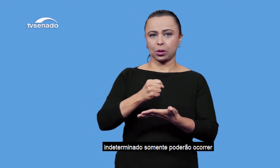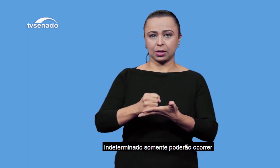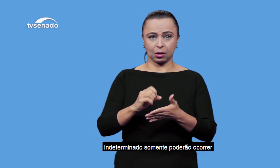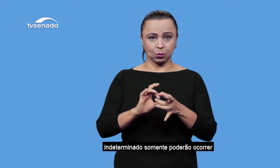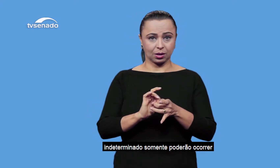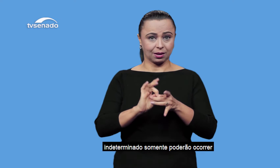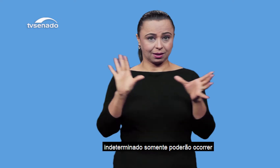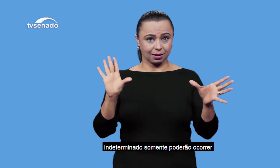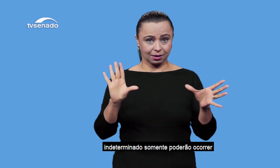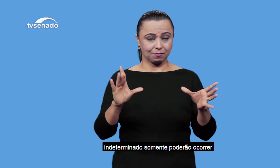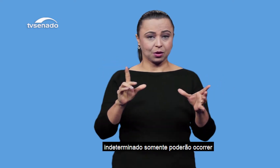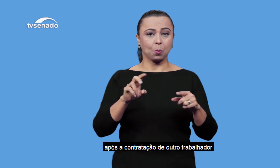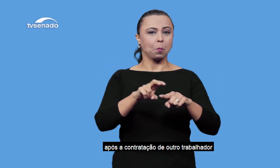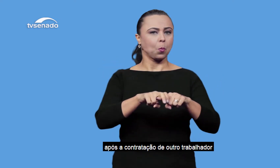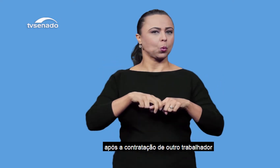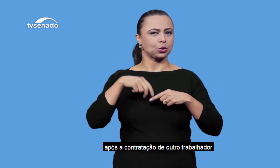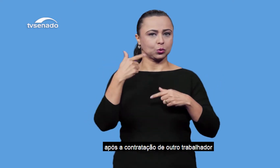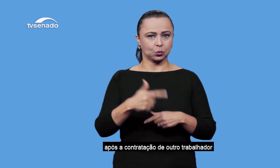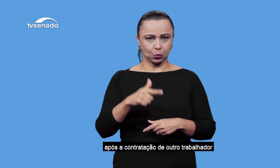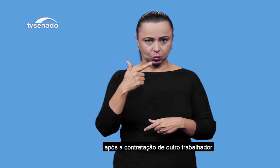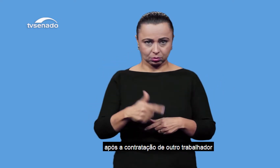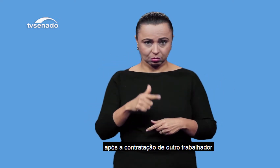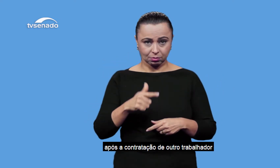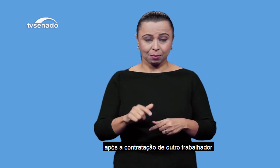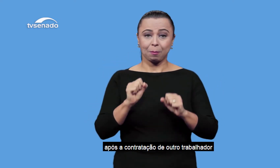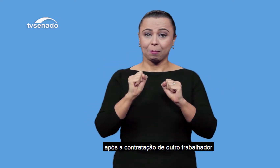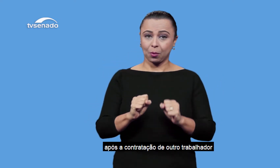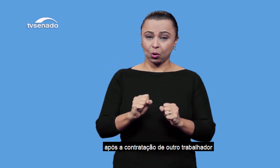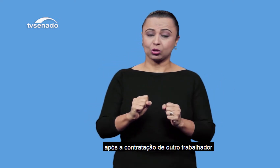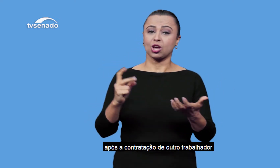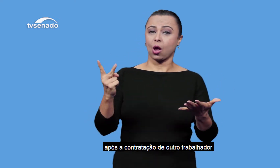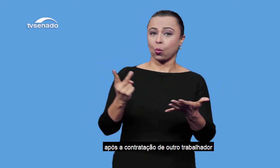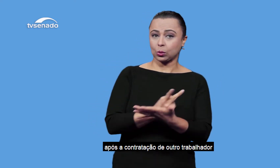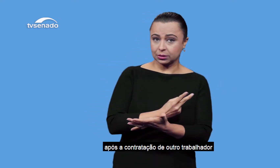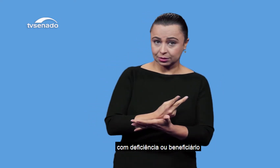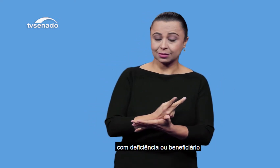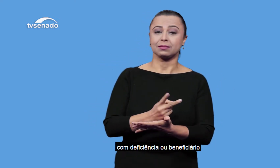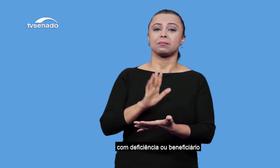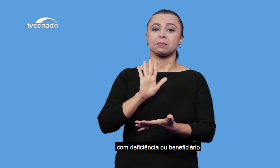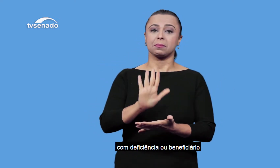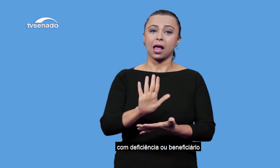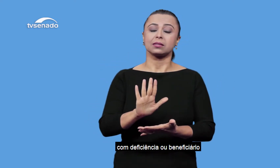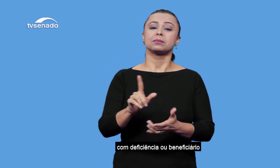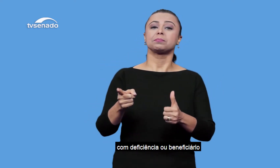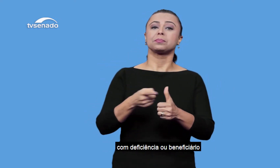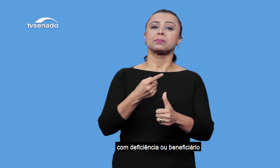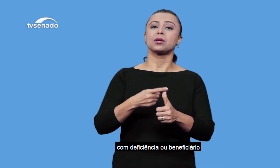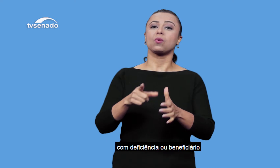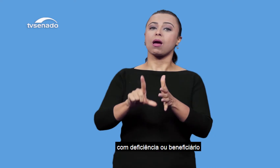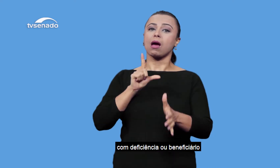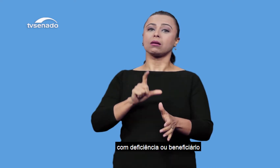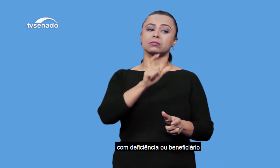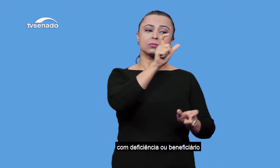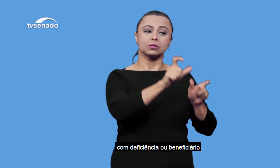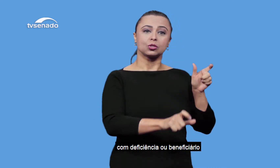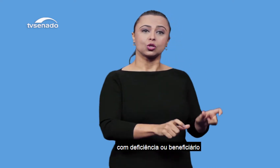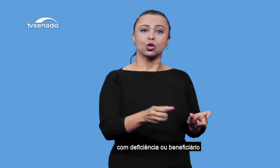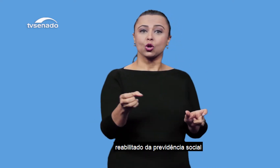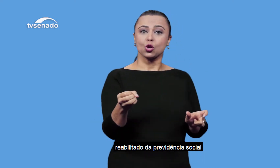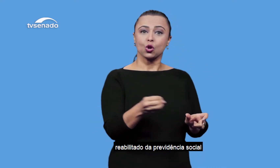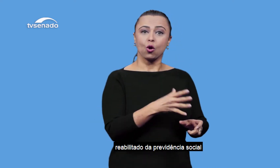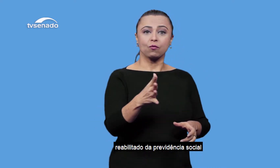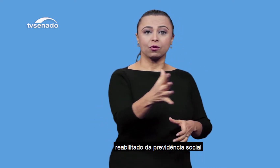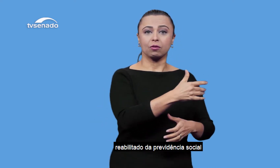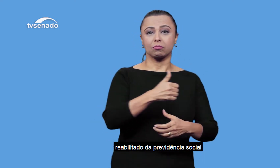somente poderão ocorrer após a contratação de outro trabalhador com deficiência ou beneficiário